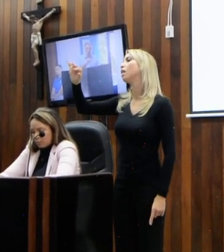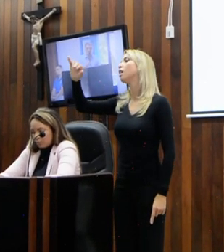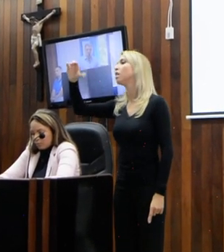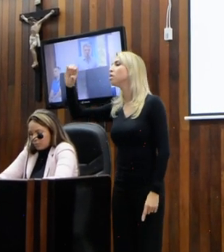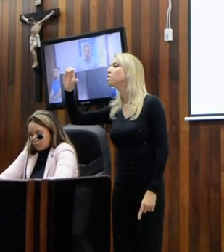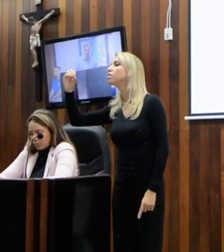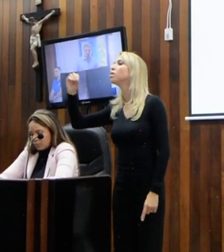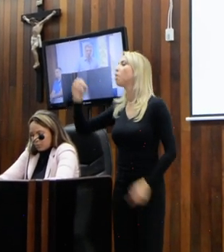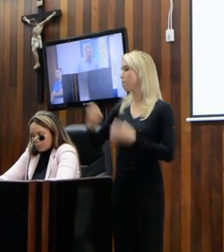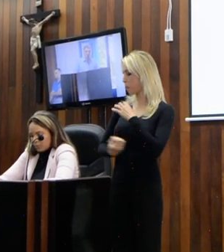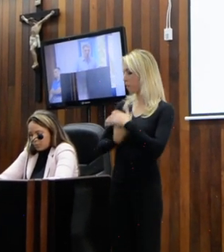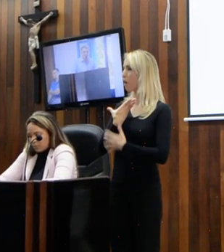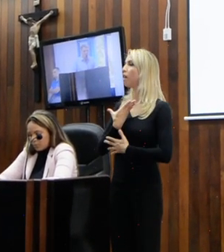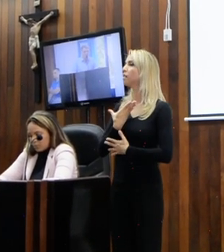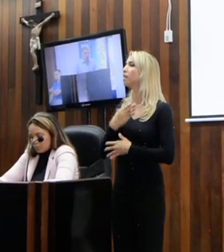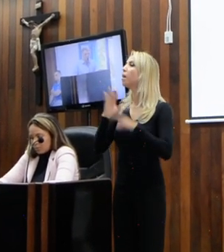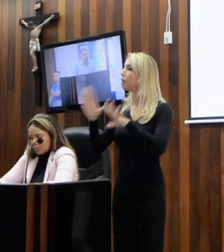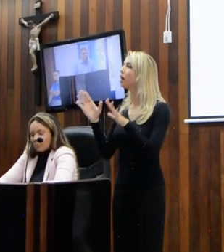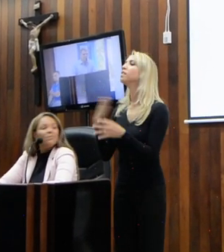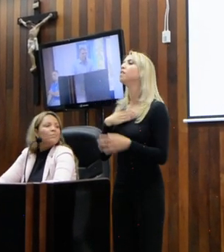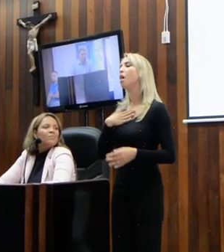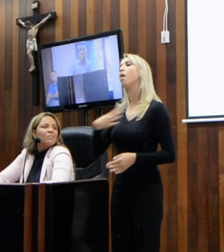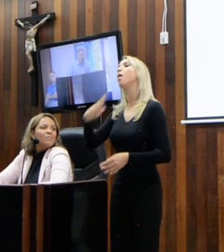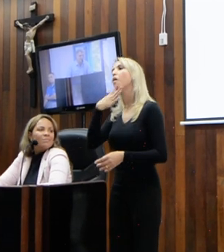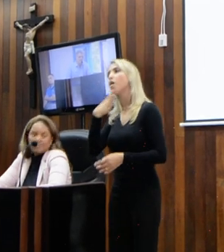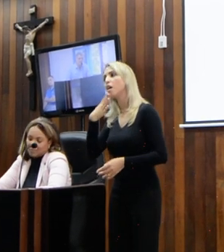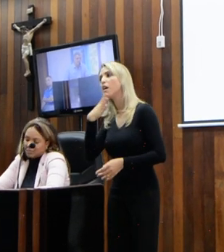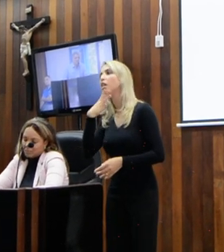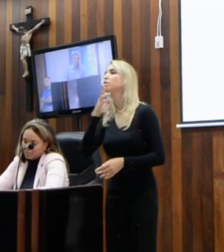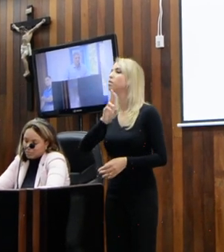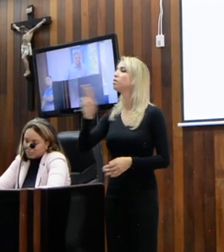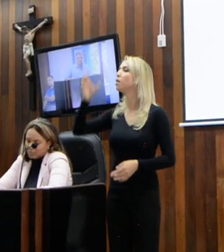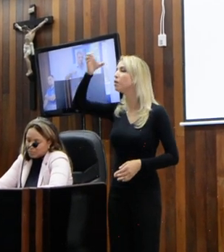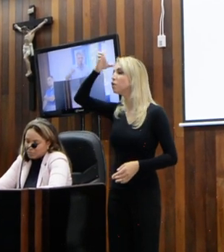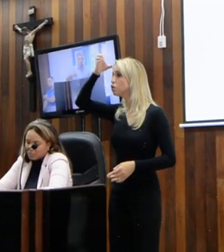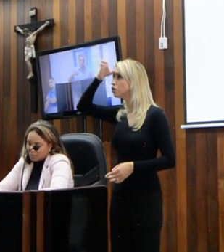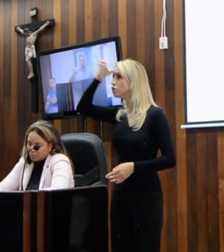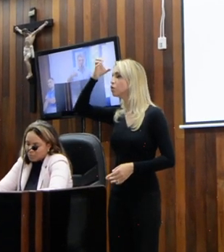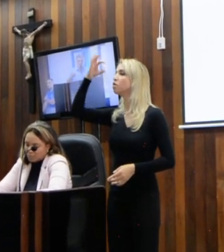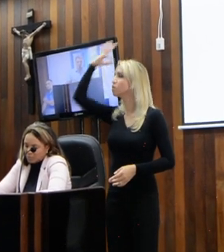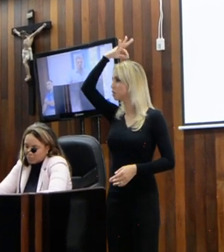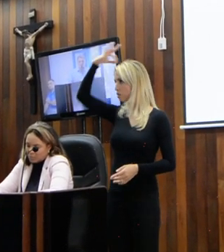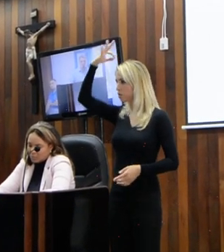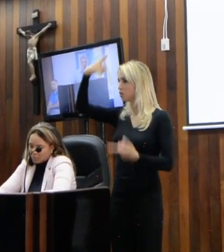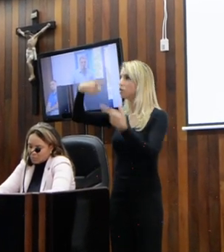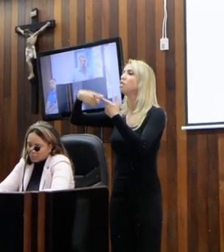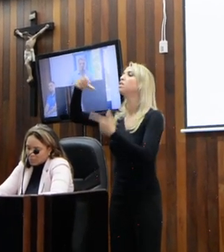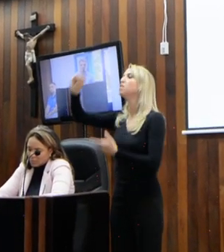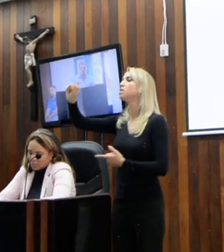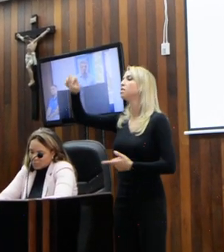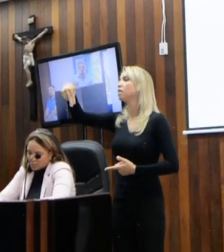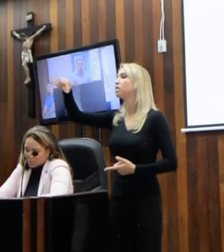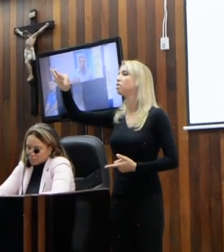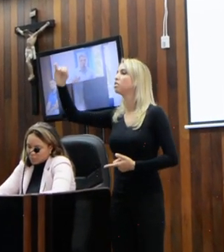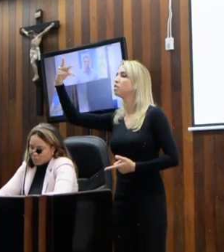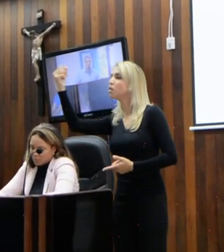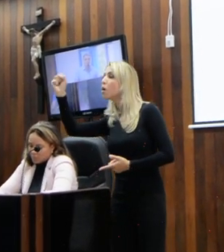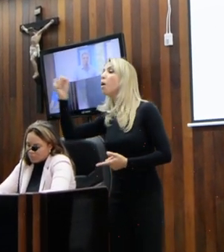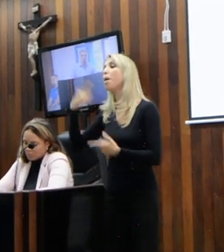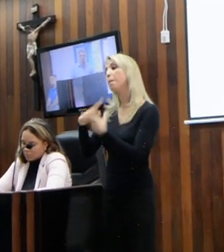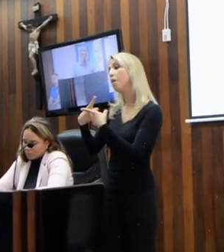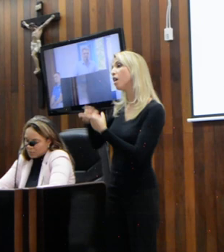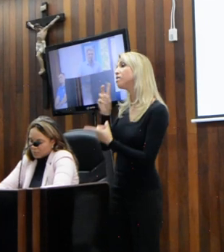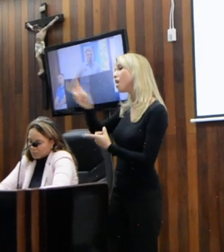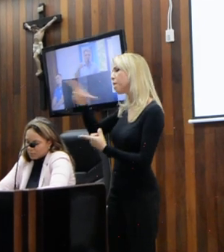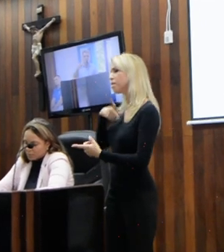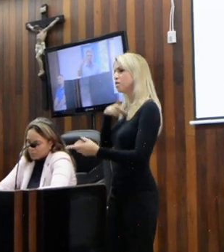porque sou casado com sua sobrinha neta, e ela sempre o chamava de Tio Santinho. A gente convivia muito